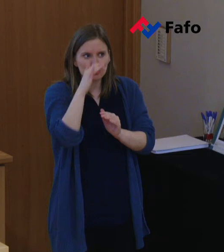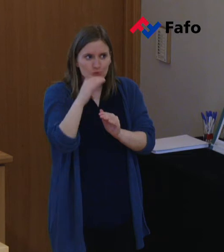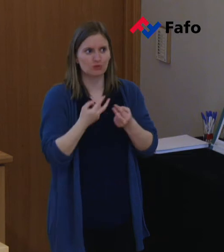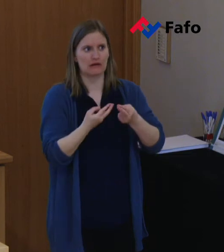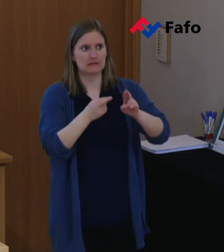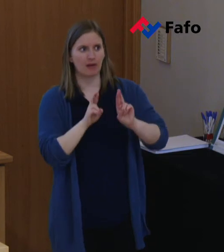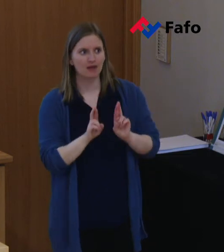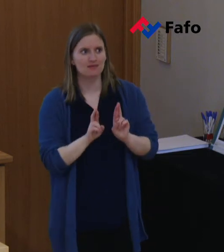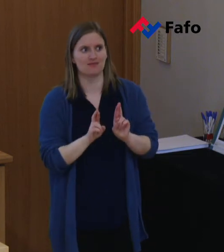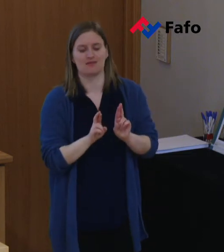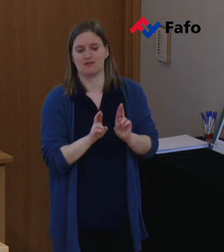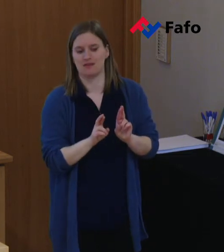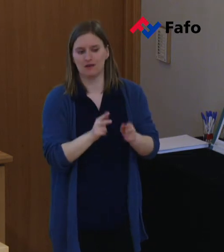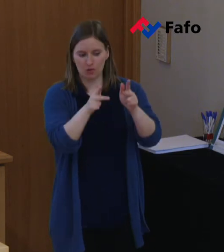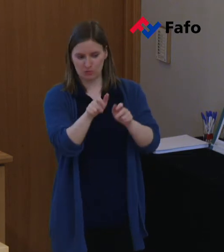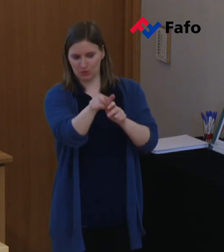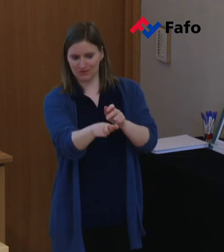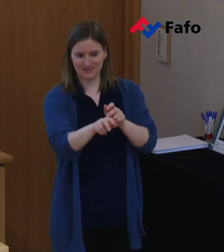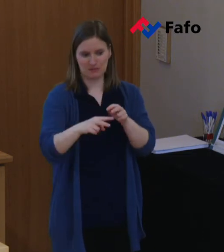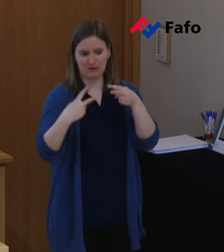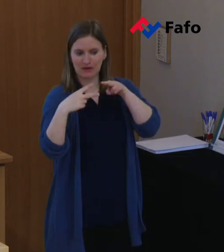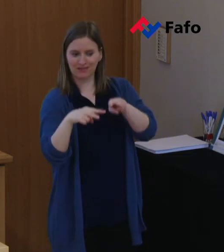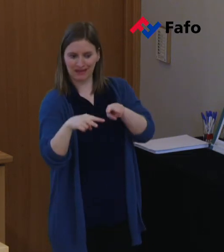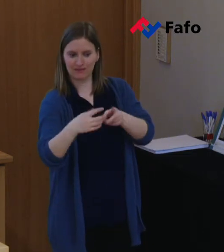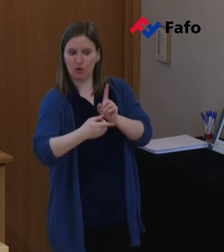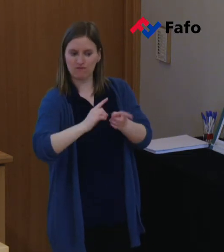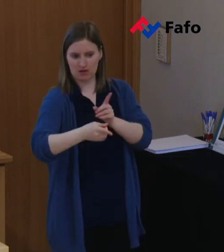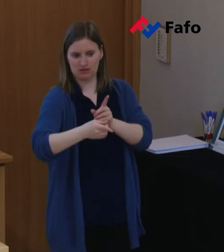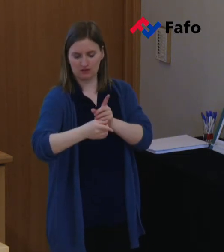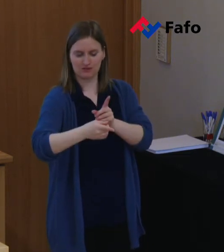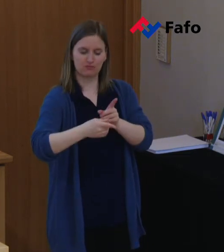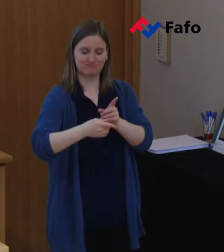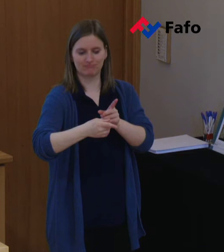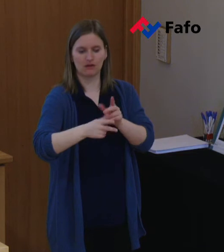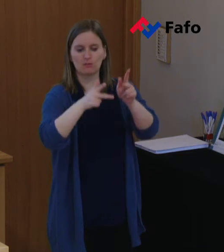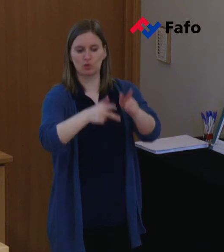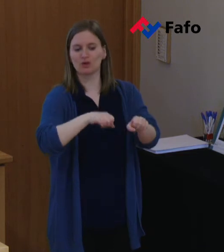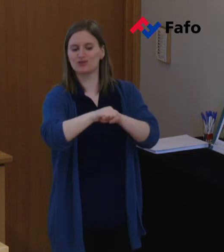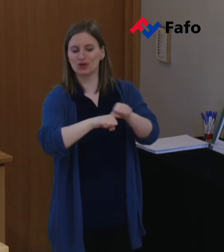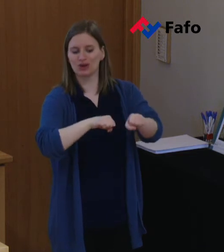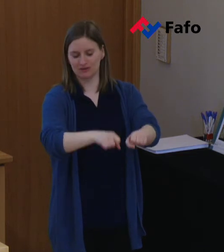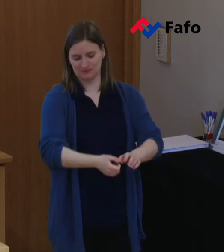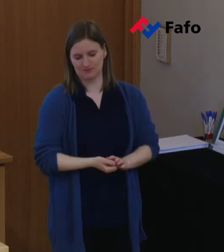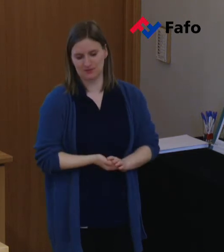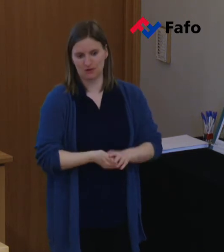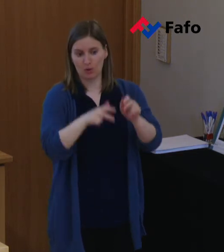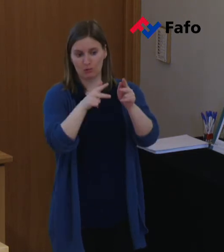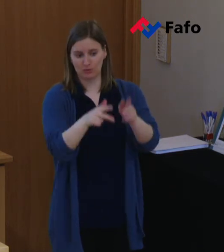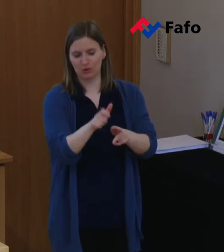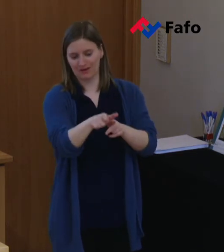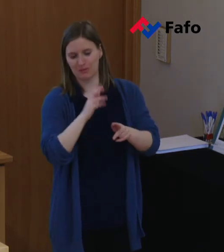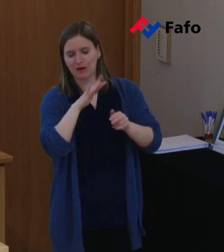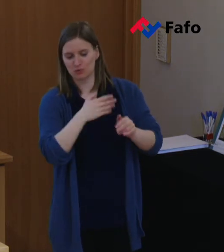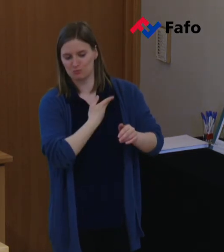respekt for brukerens perspektiver og valgbrukerstyringen. Og brukeren snakker jo mye om dette her med å